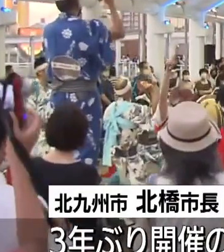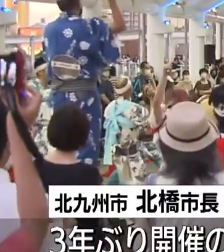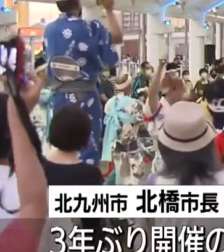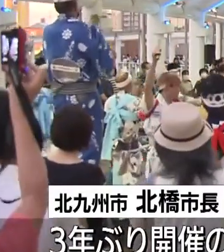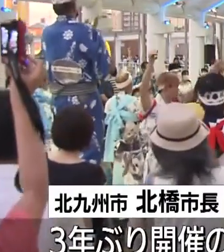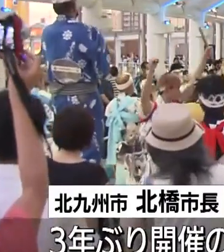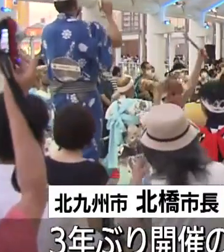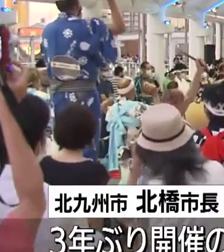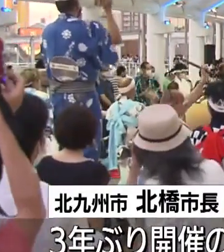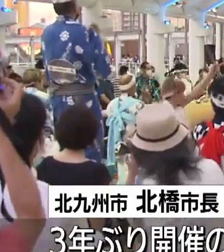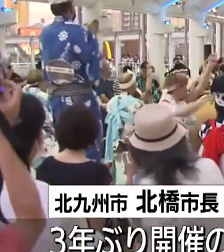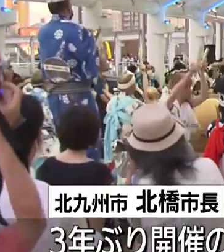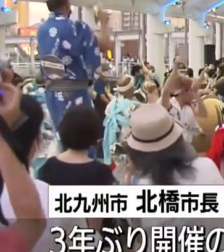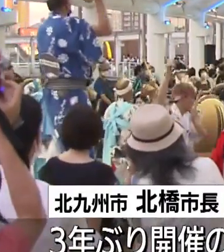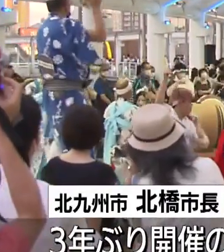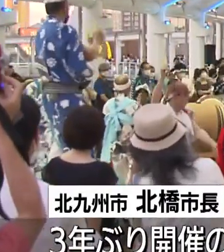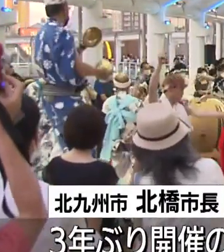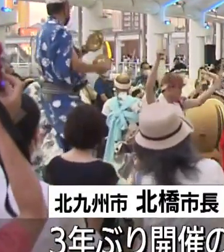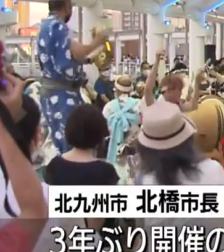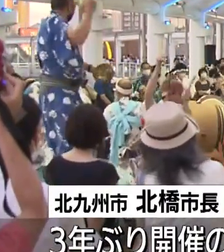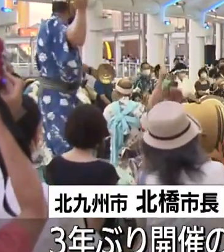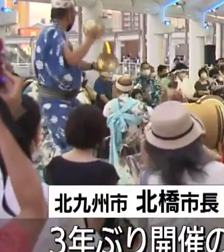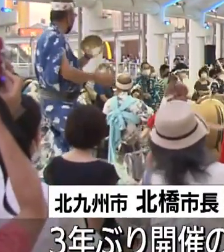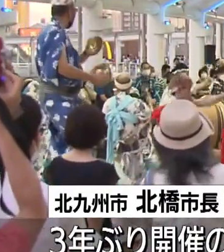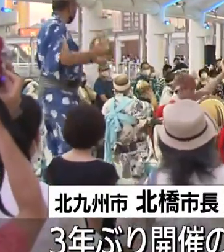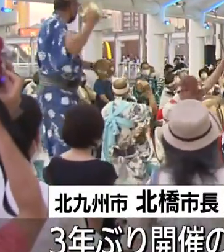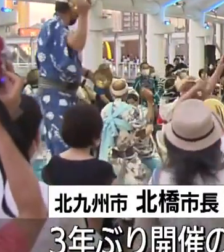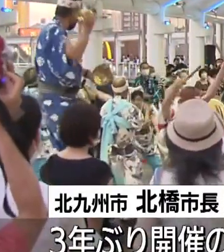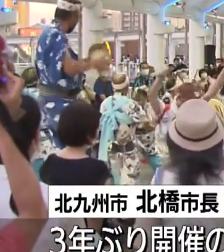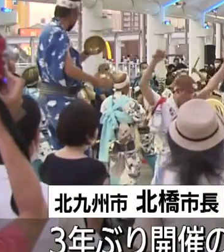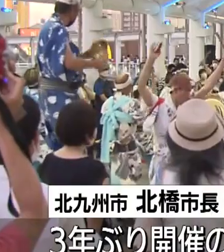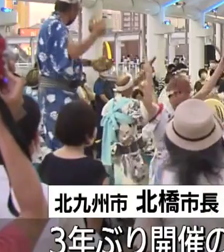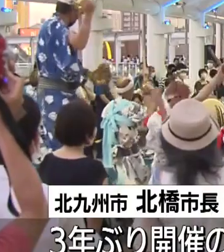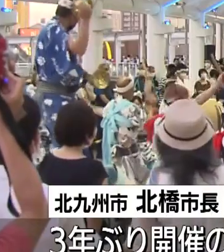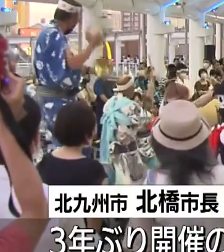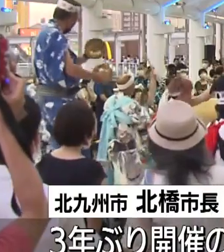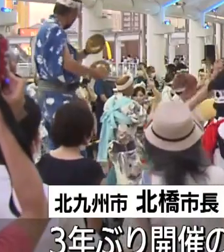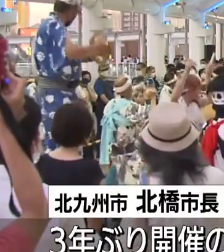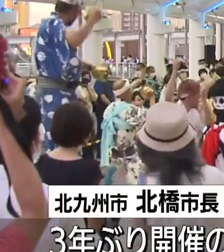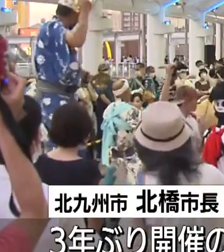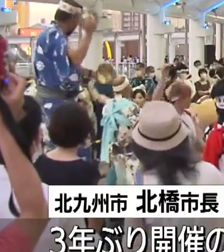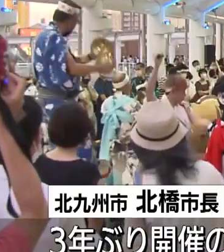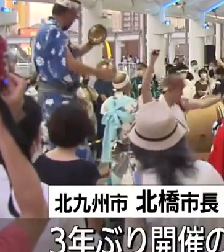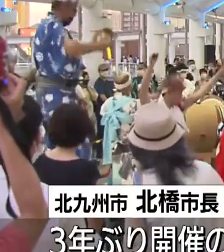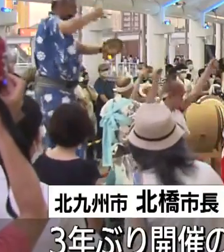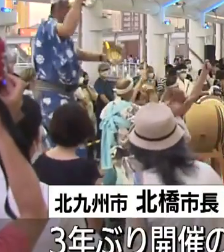に開かれる小倉祇園太鼓については基本的な感染症対策が徹底され、